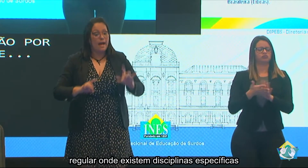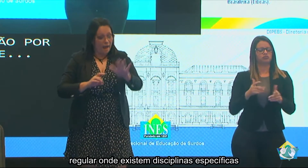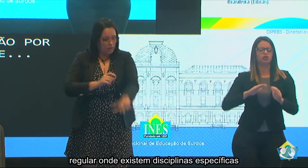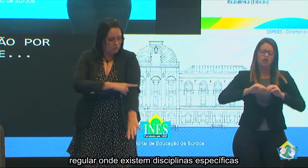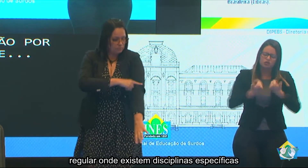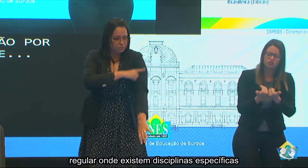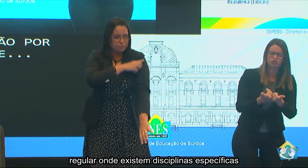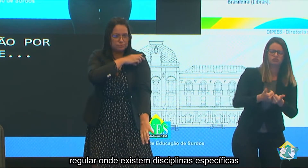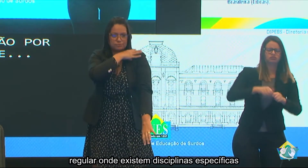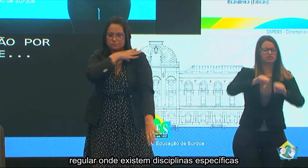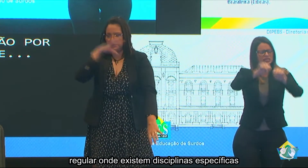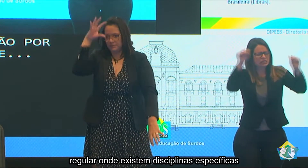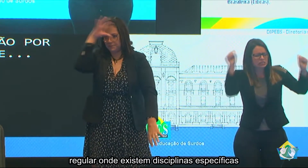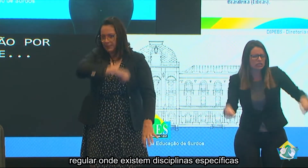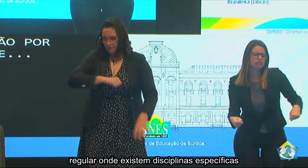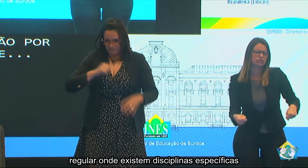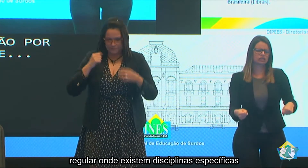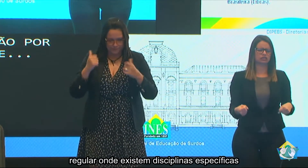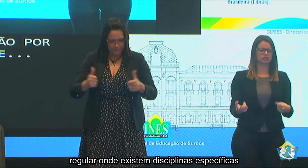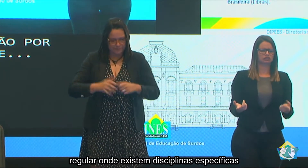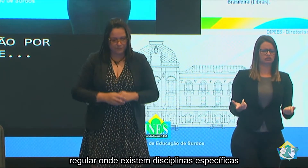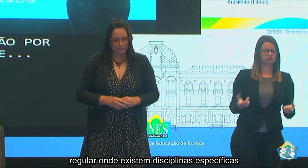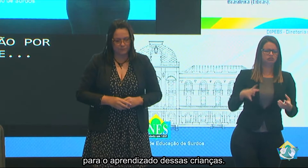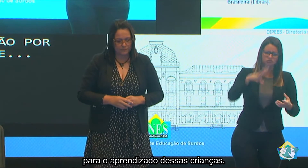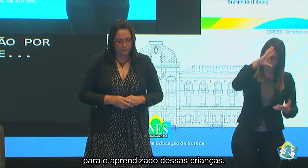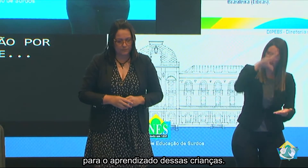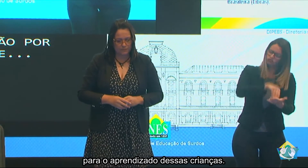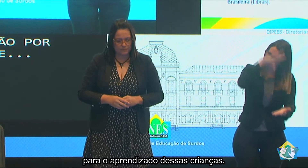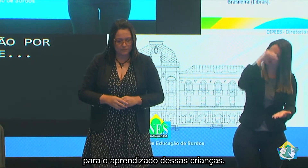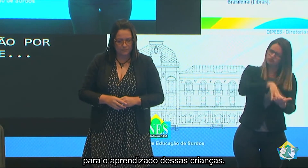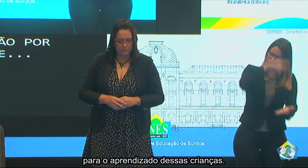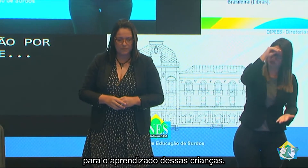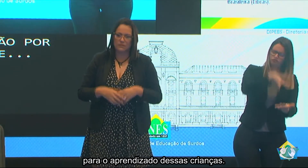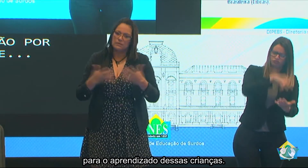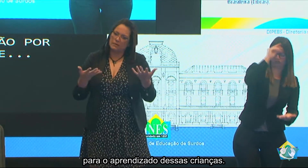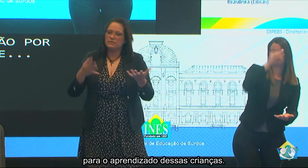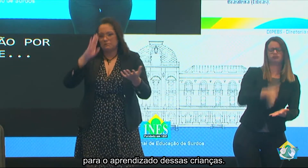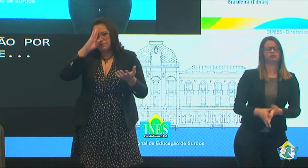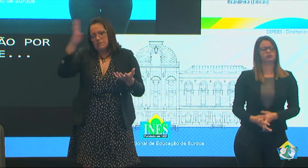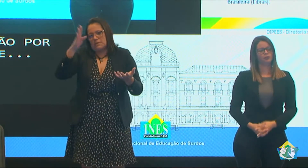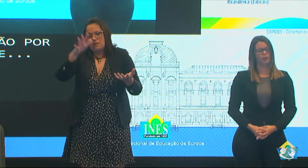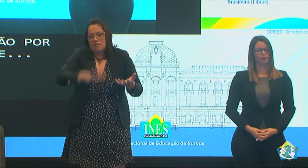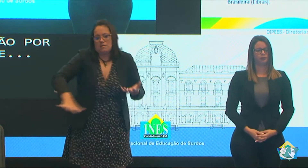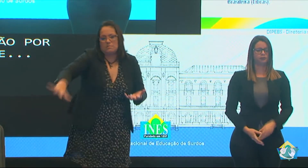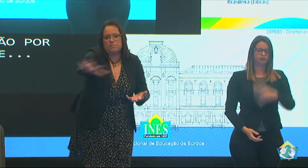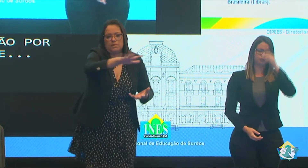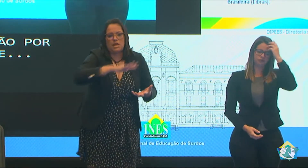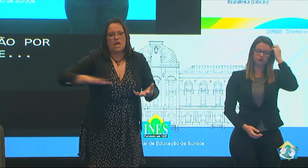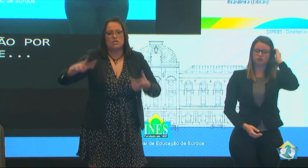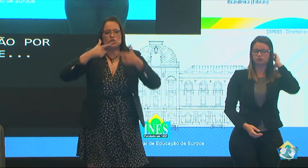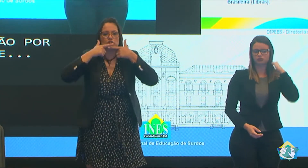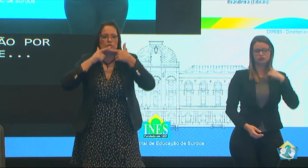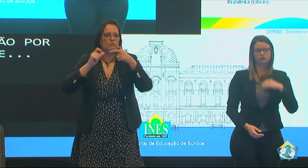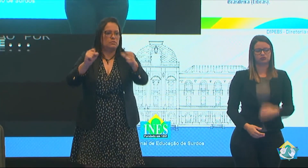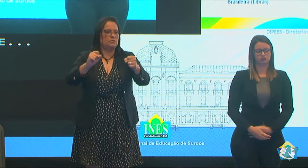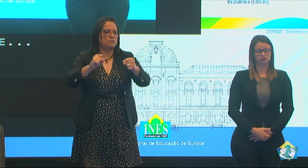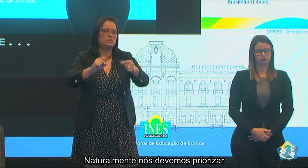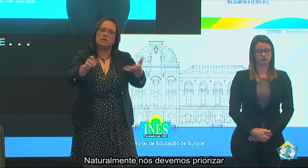Num curso regular, onde existem disciplinas específicas para aprendizado dessas crianças.